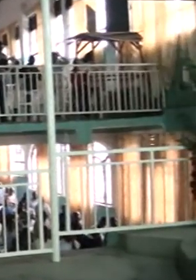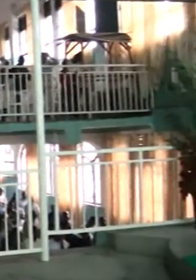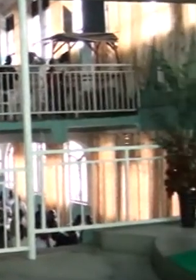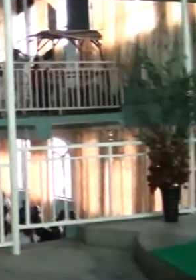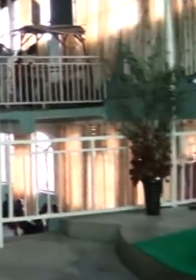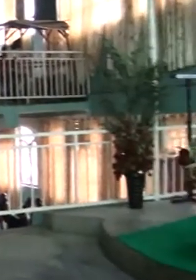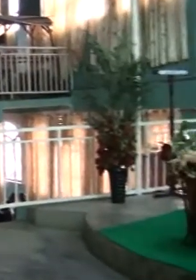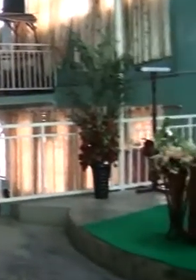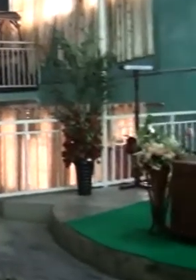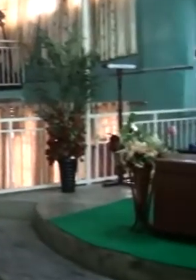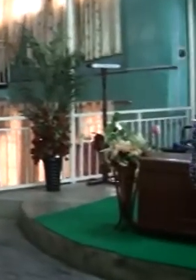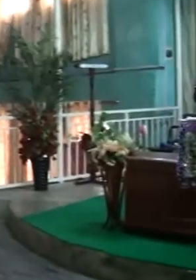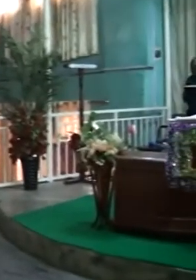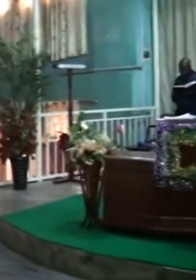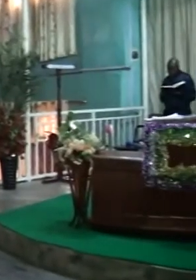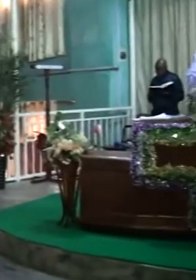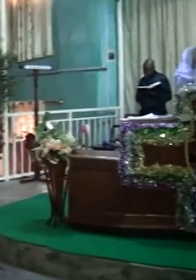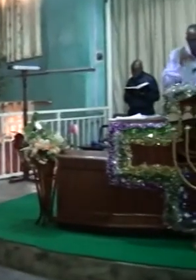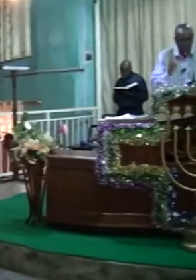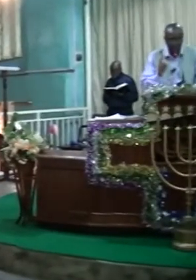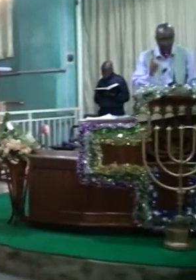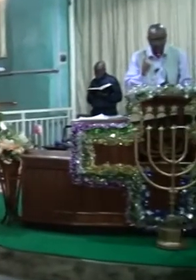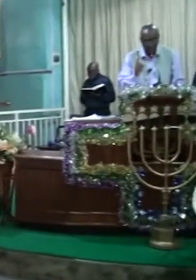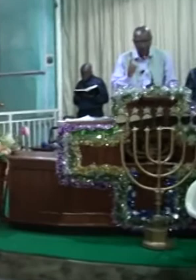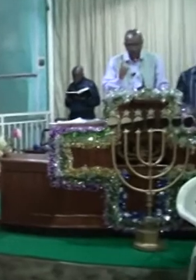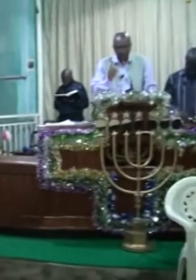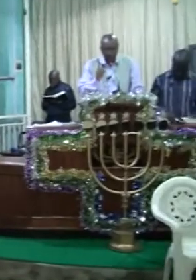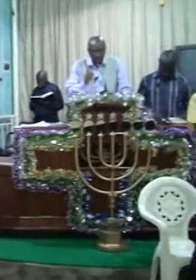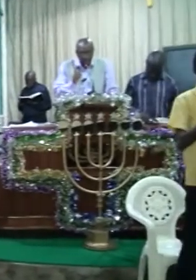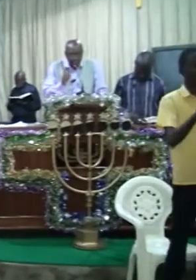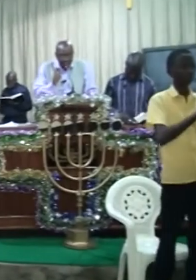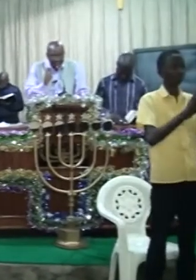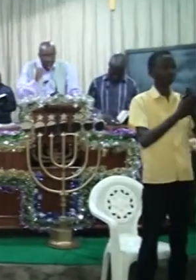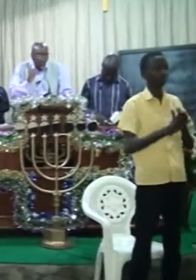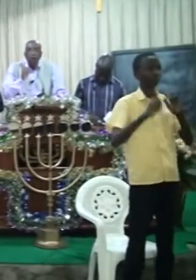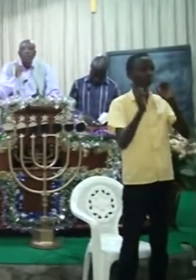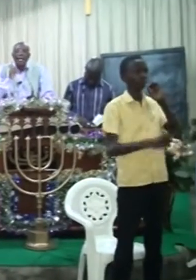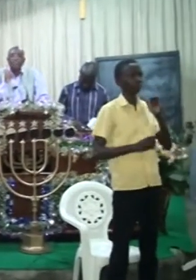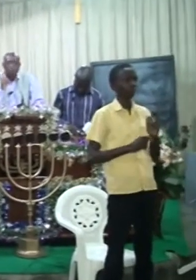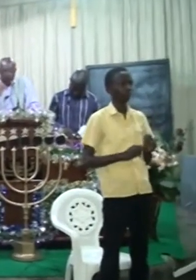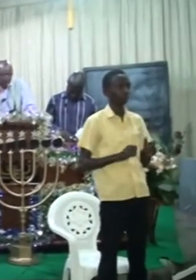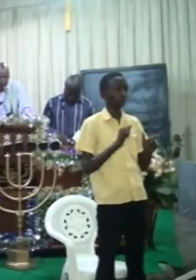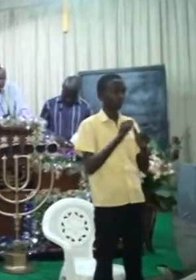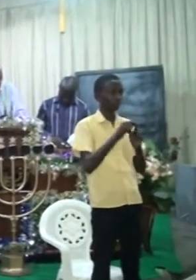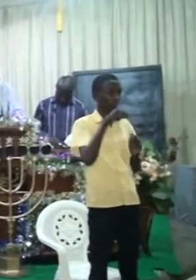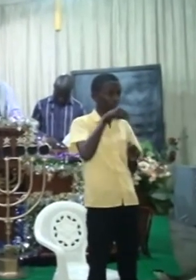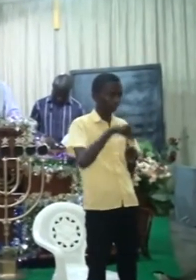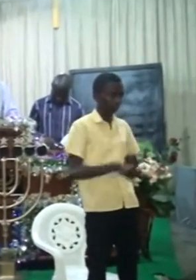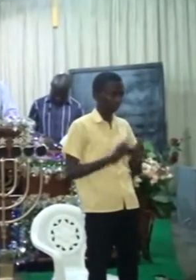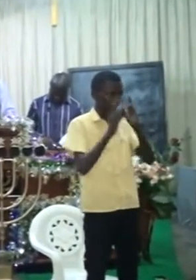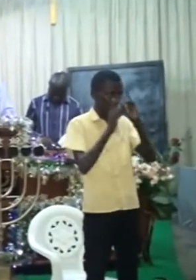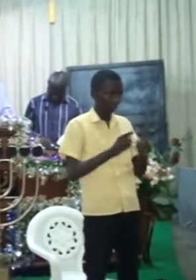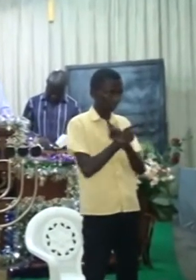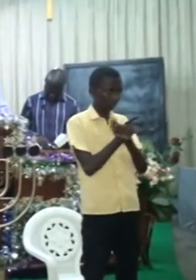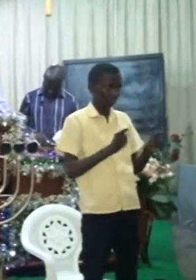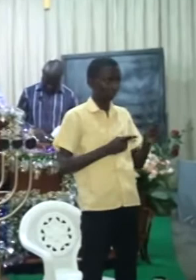une seule offense que le jugement est devenu condamnation, tandis que le don gratuit